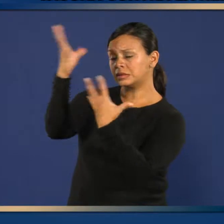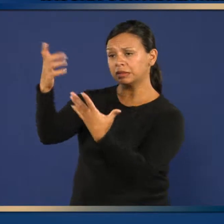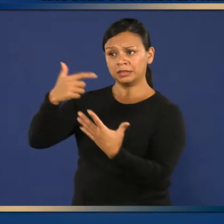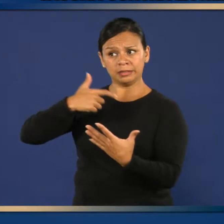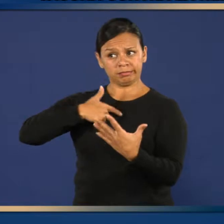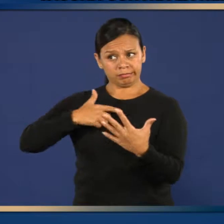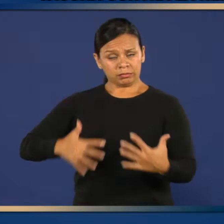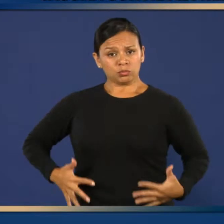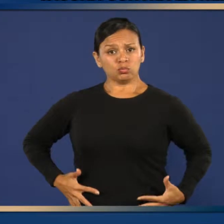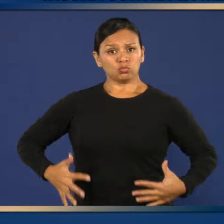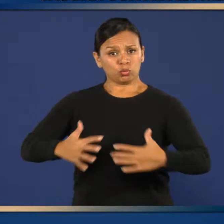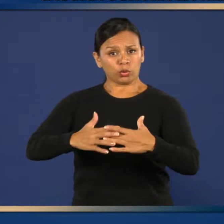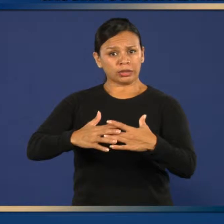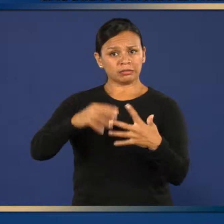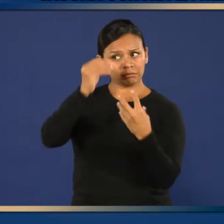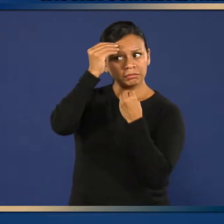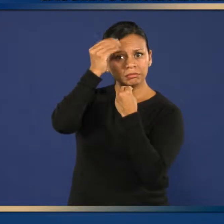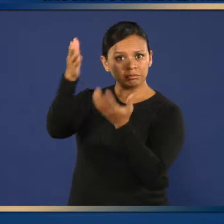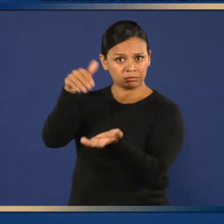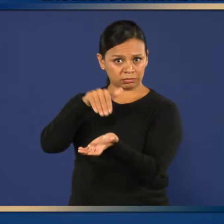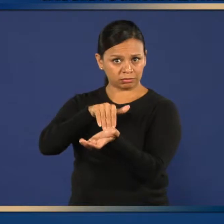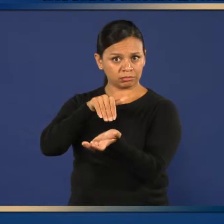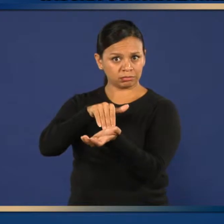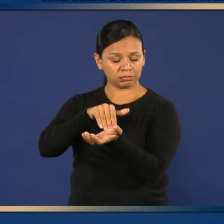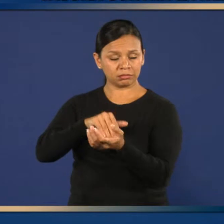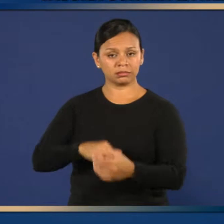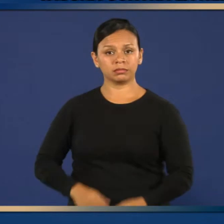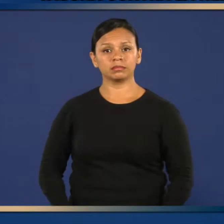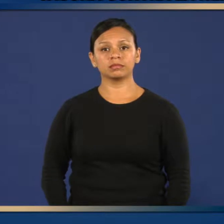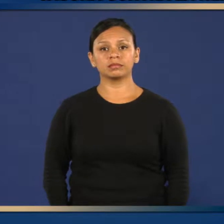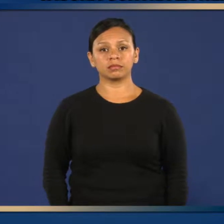y dígale a su médico si está embarazada